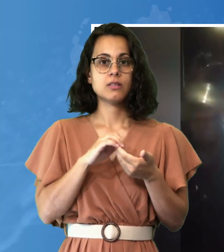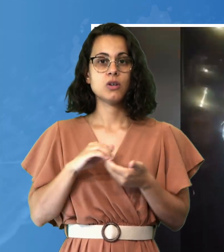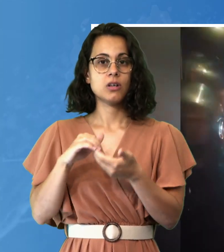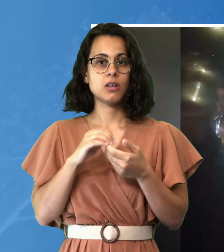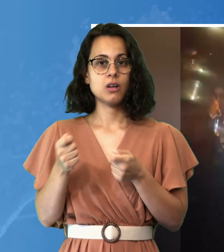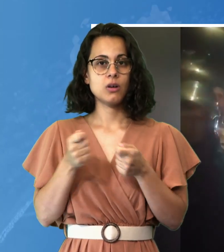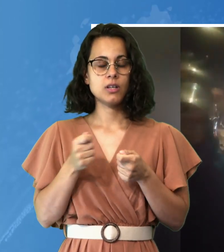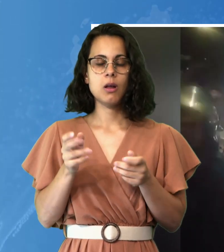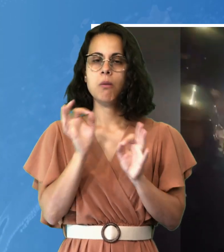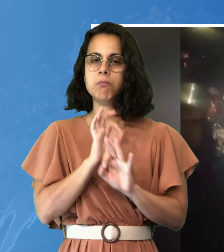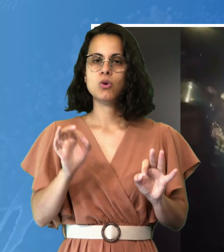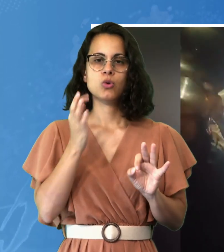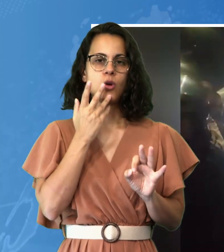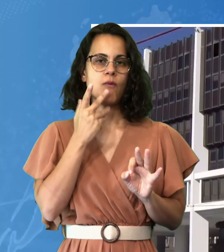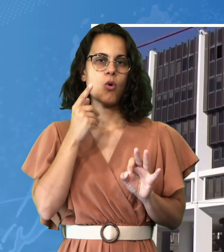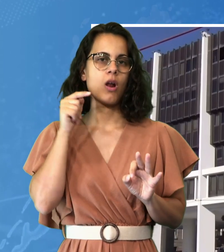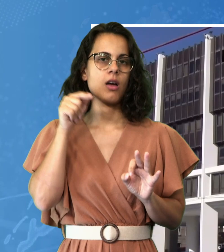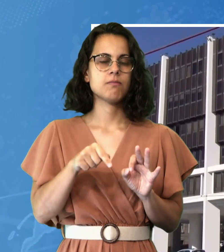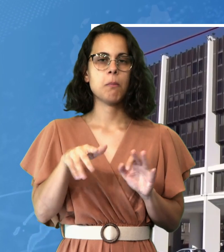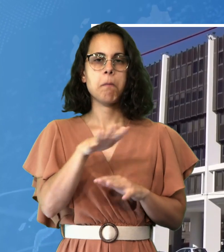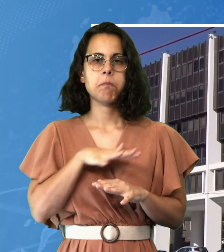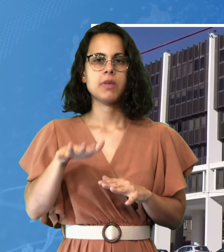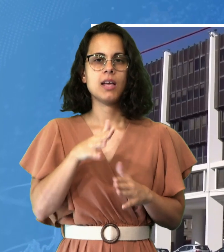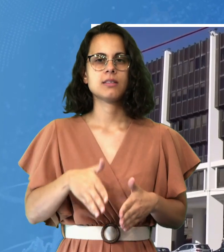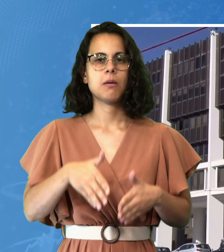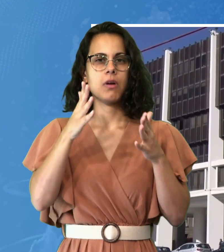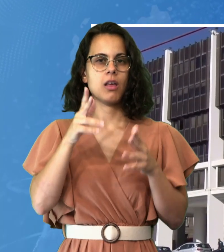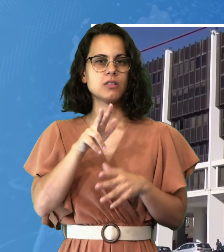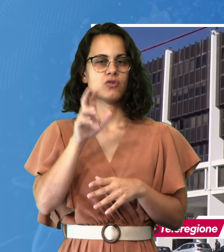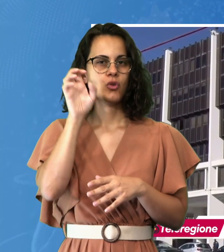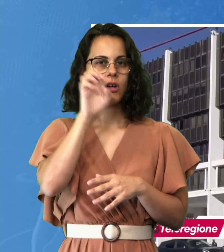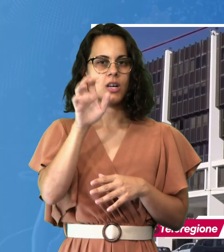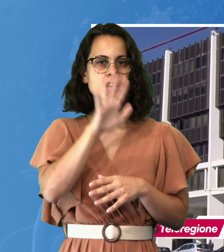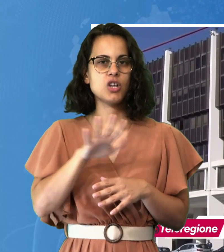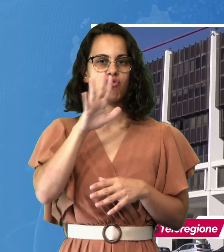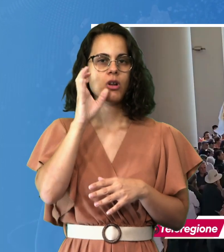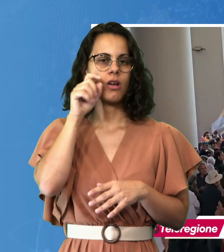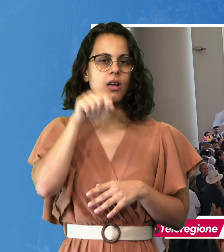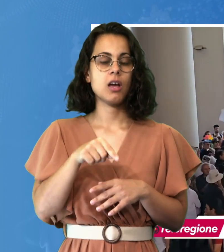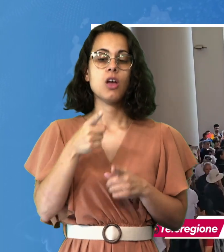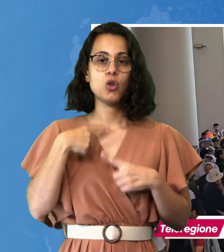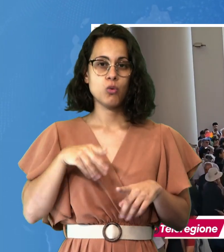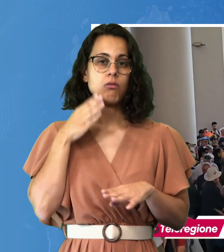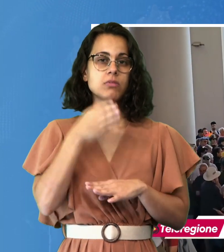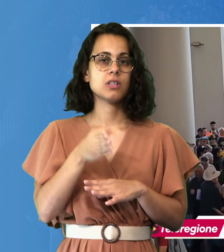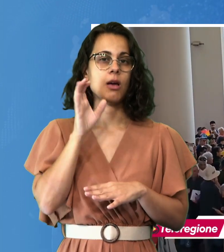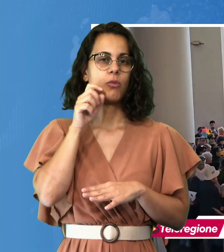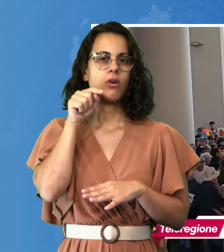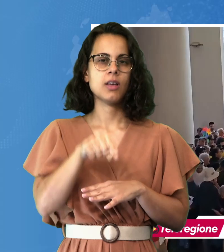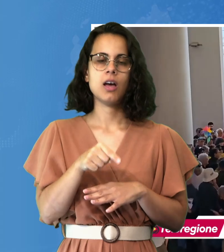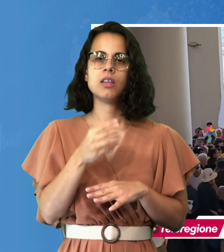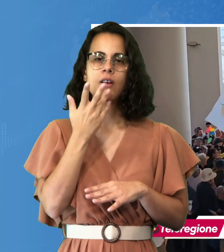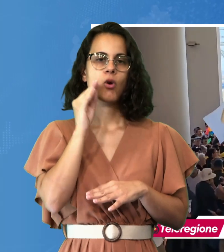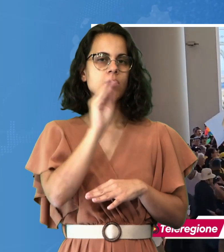pronto a scendere in piazza con un nuovo sit-in davanti al palazzo della regione a Cagliari. E andremo direttamente a Cagliari a chiedere conto alla